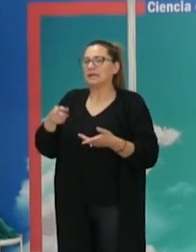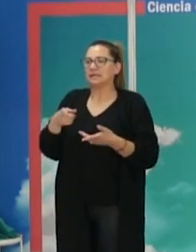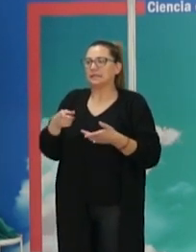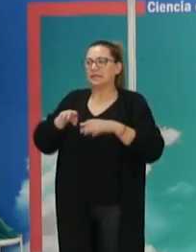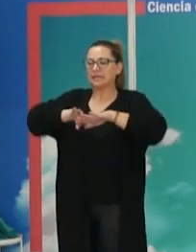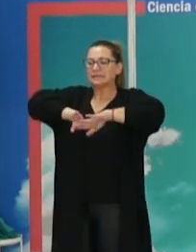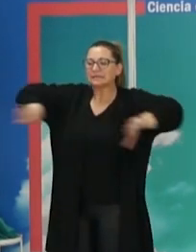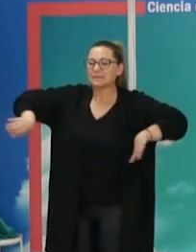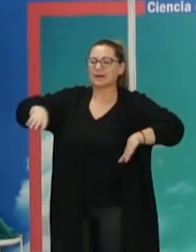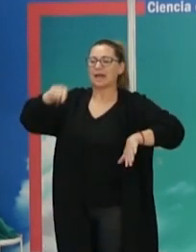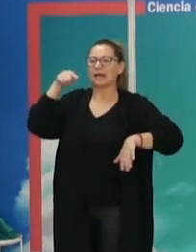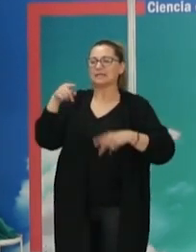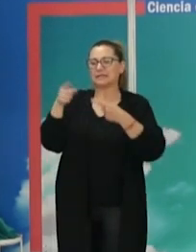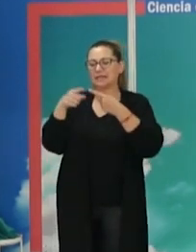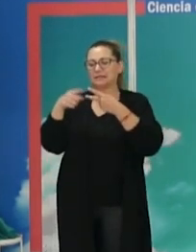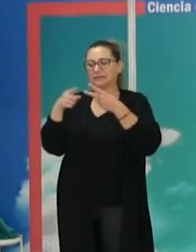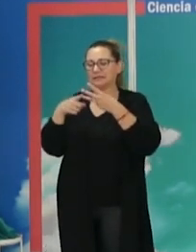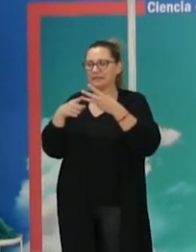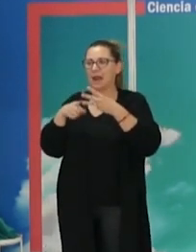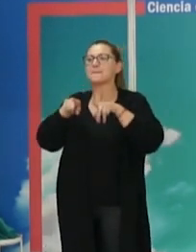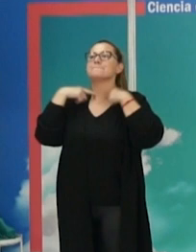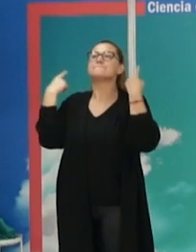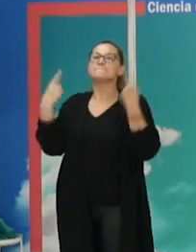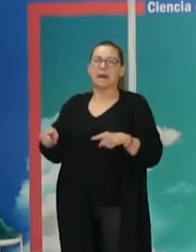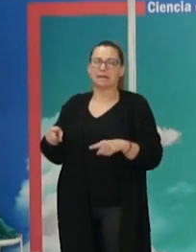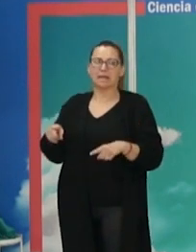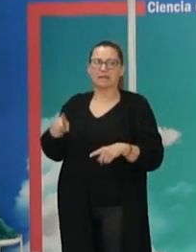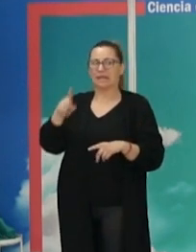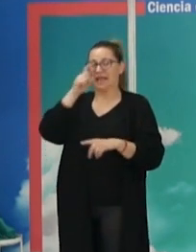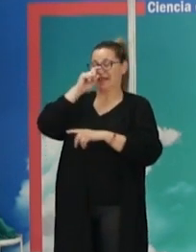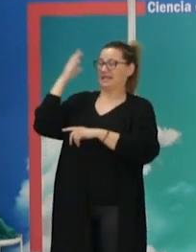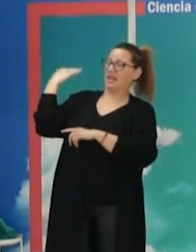separar esas tres pérdidas que tradicionalmente han venido